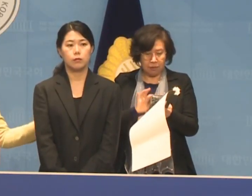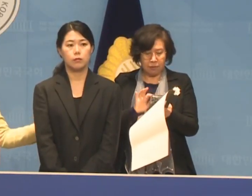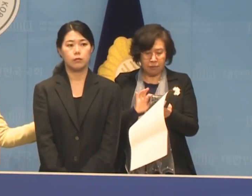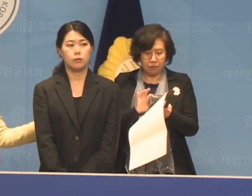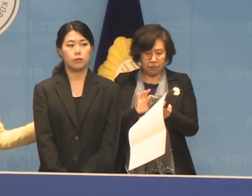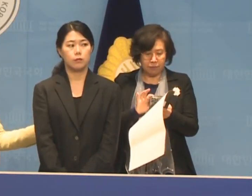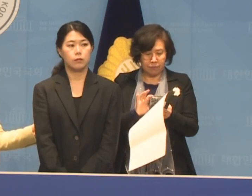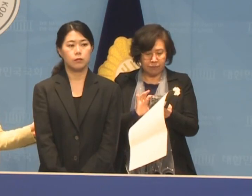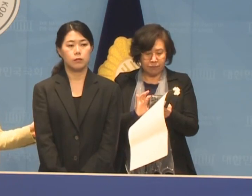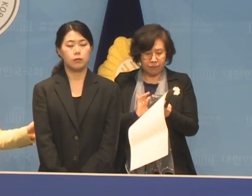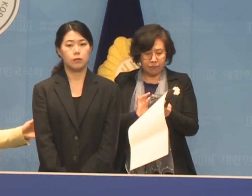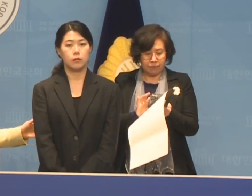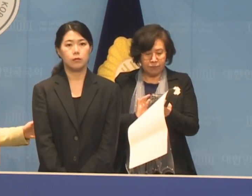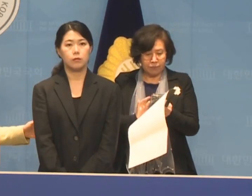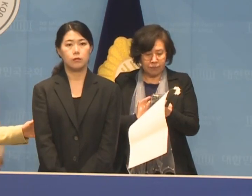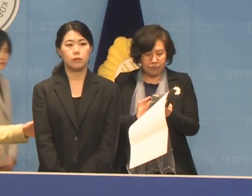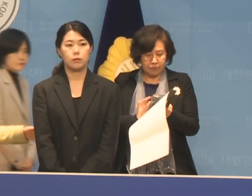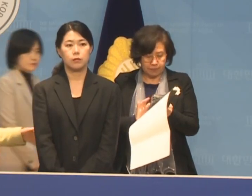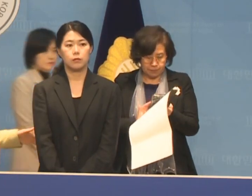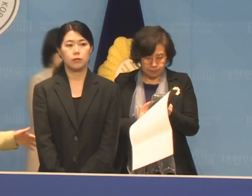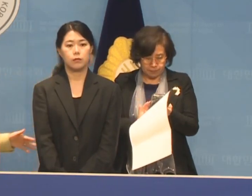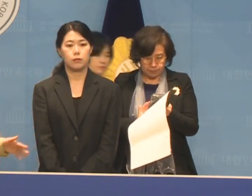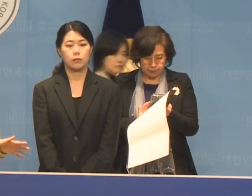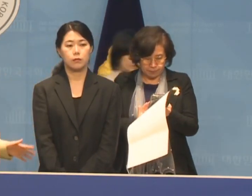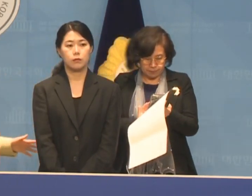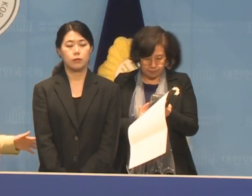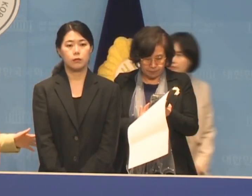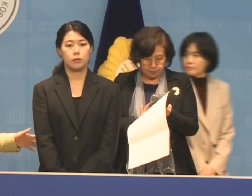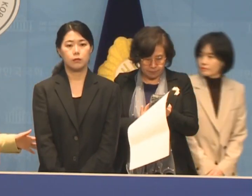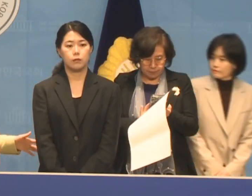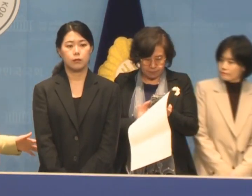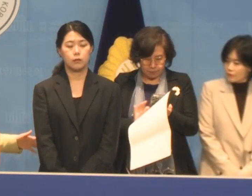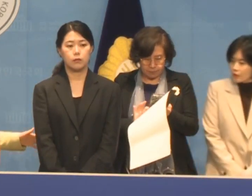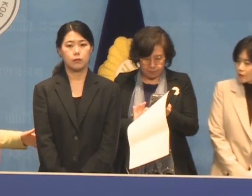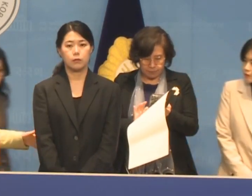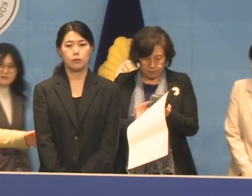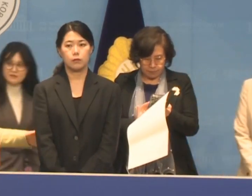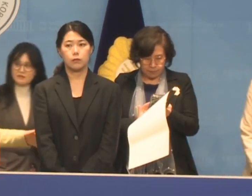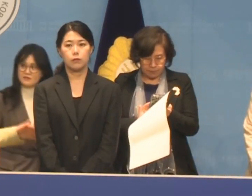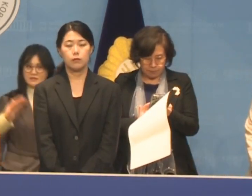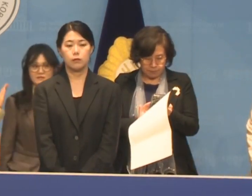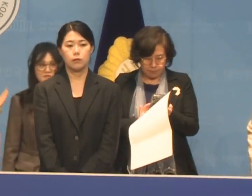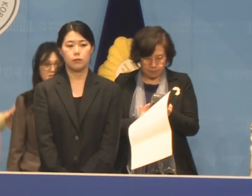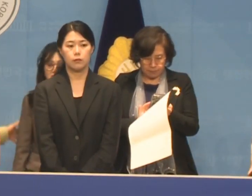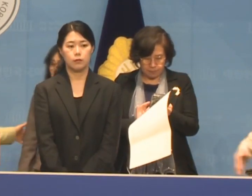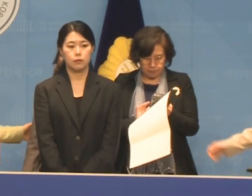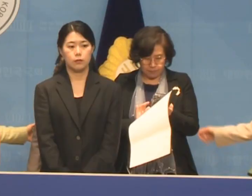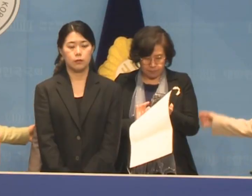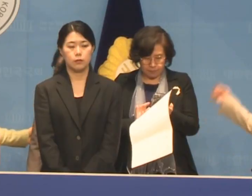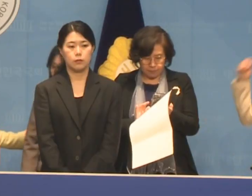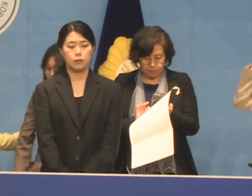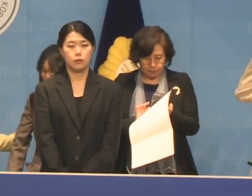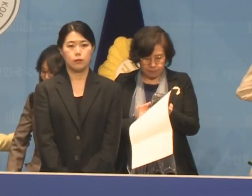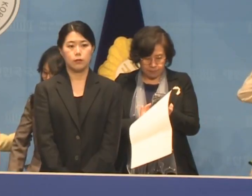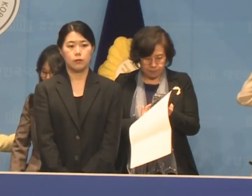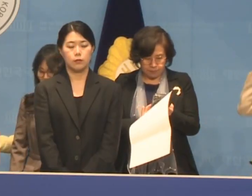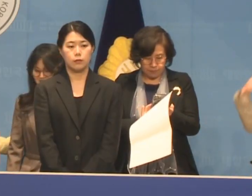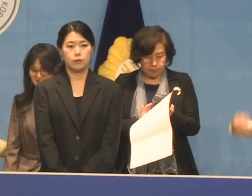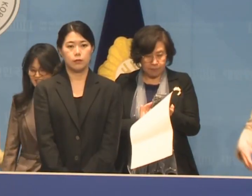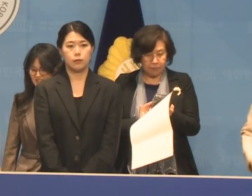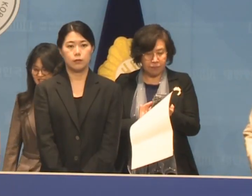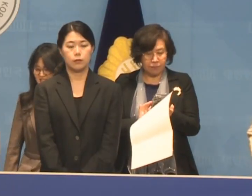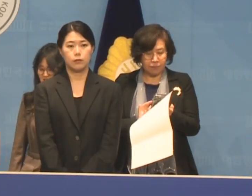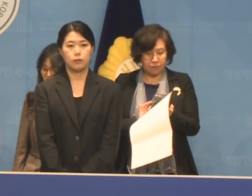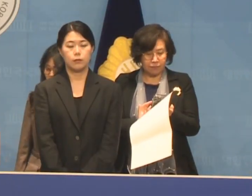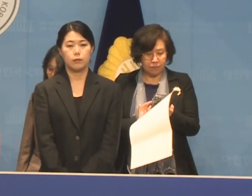여기 한 두 분 정도 서시면 좋을 것 같아요. 박은희 쌤 일로 오세요. 키가 작으시니까. 키 작으신 분.